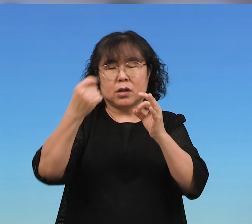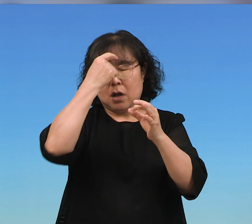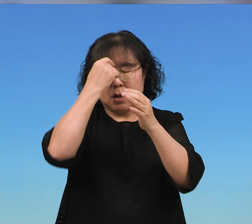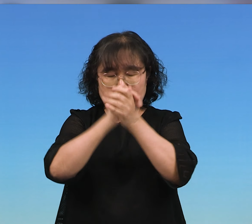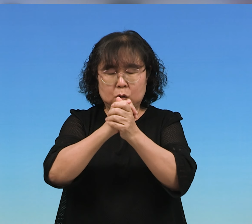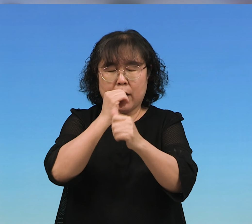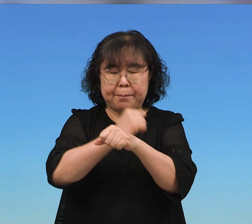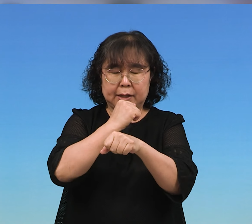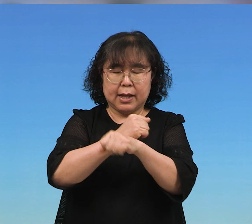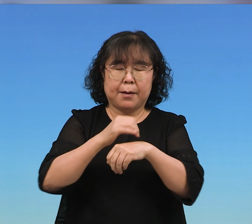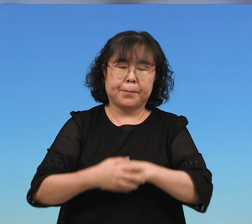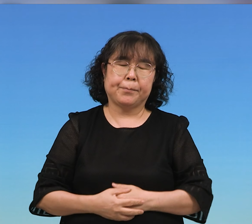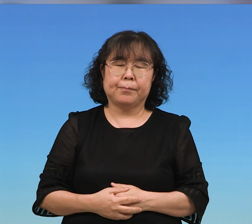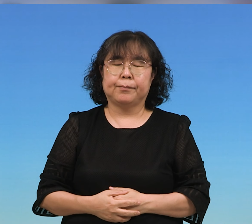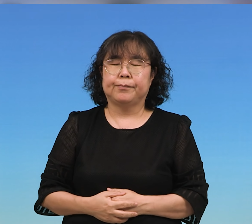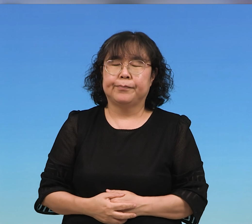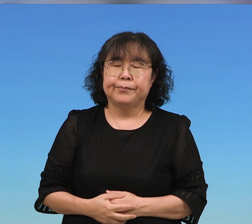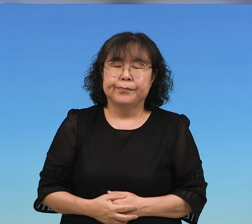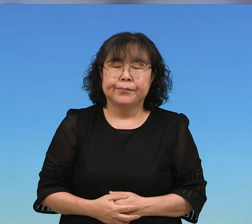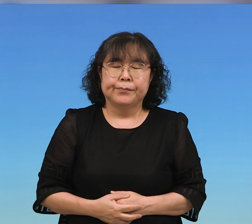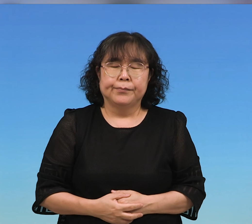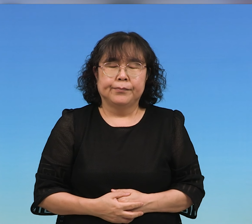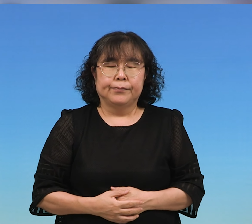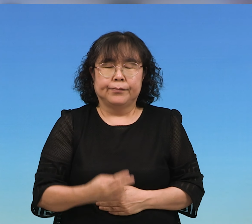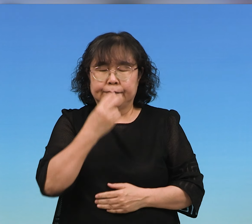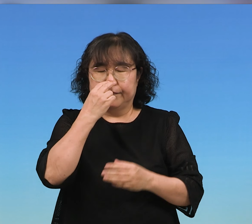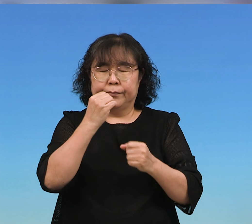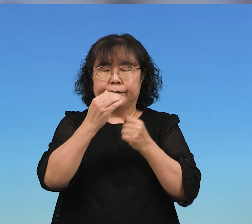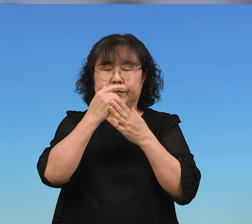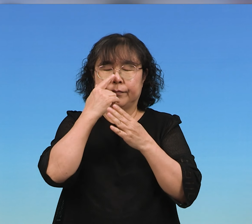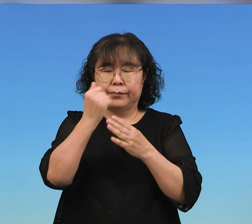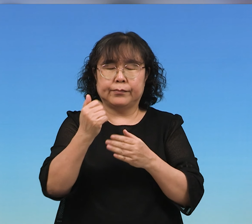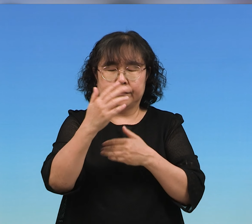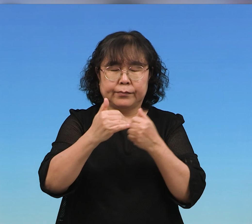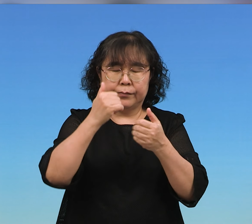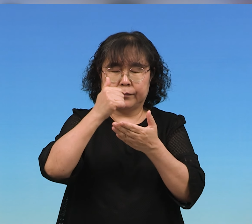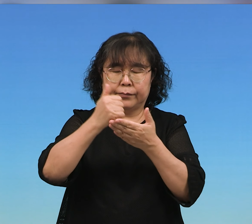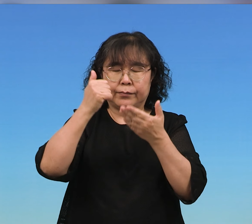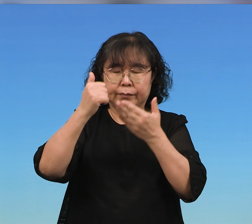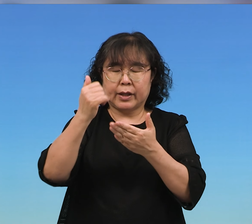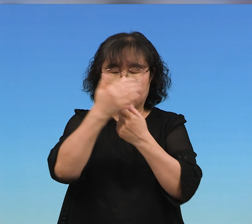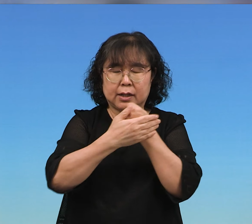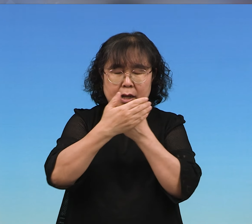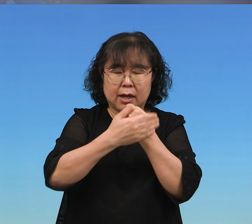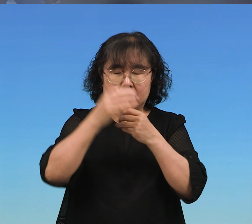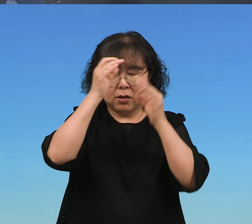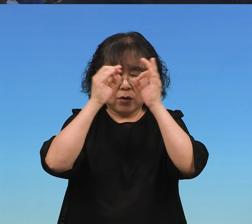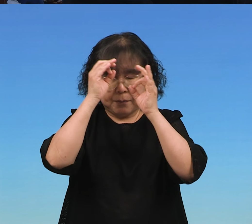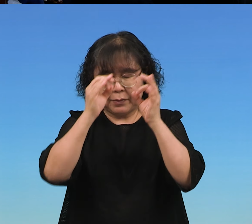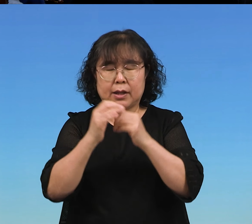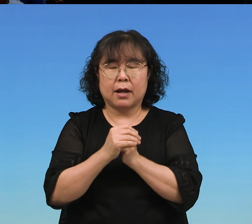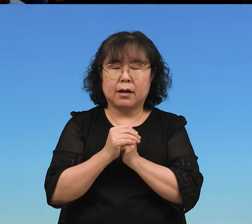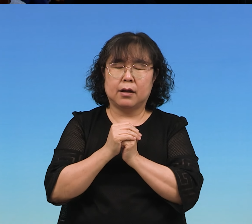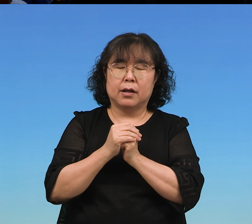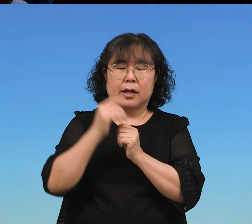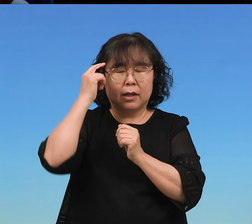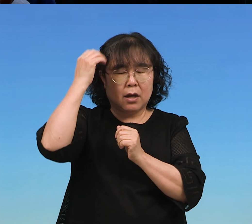합심해서 한 목소리로 통성으로 기도하시겠습니다. 살아계신 하나님 아버지, 오늘 하나님 앞에 은혜를 구하며